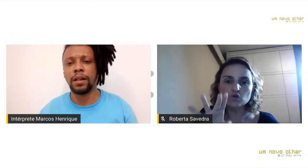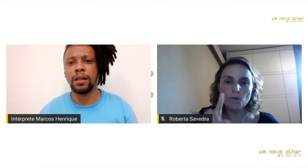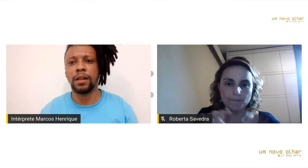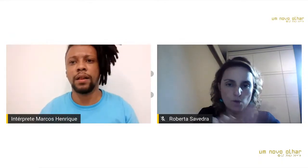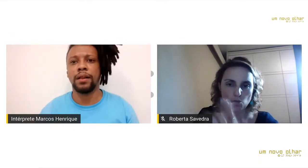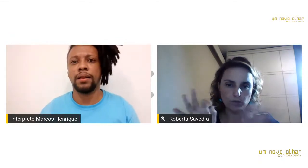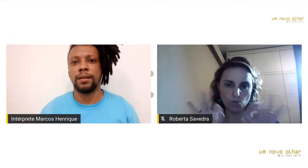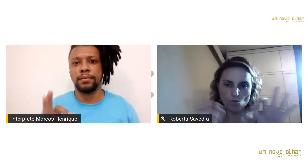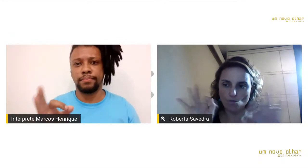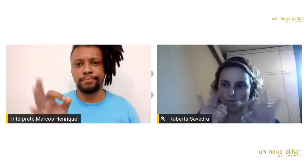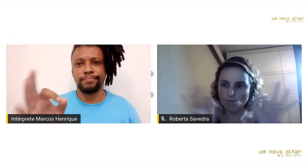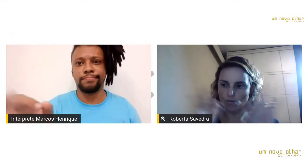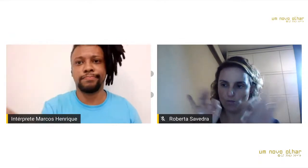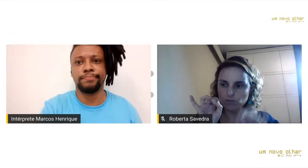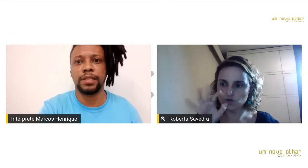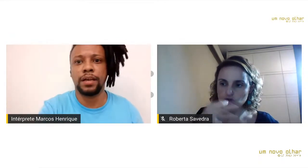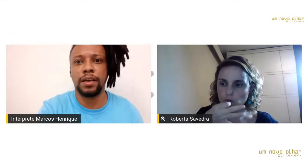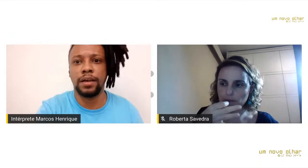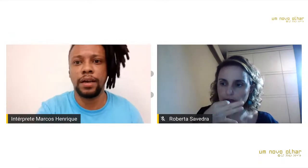G1